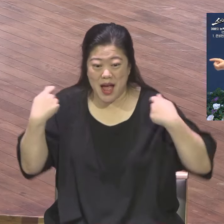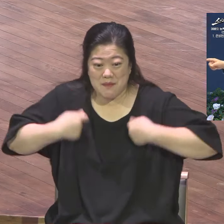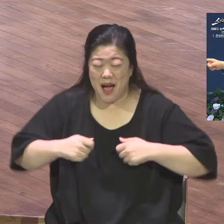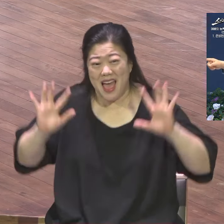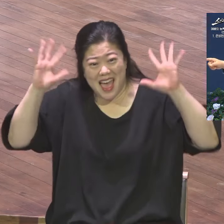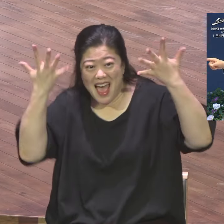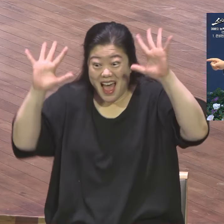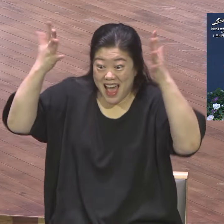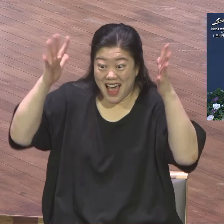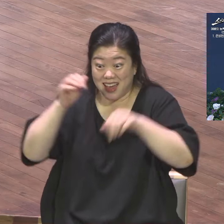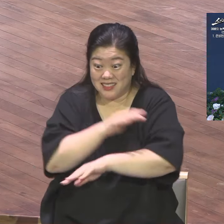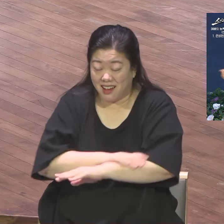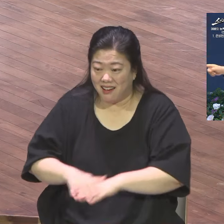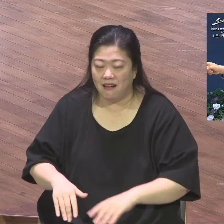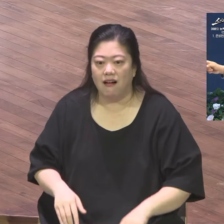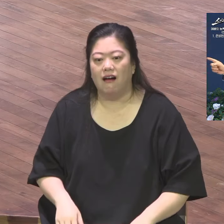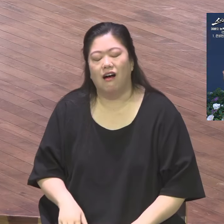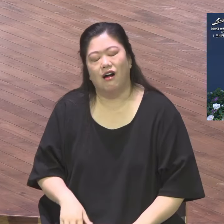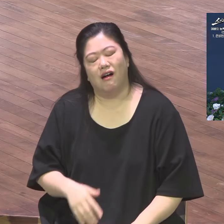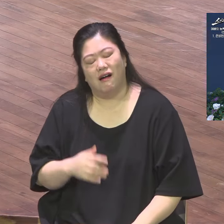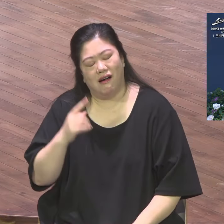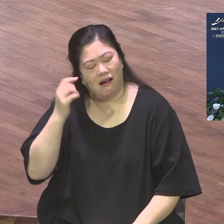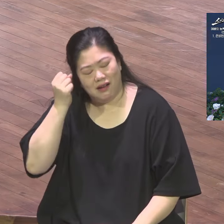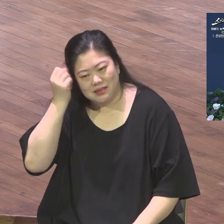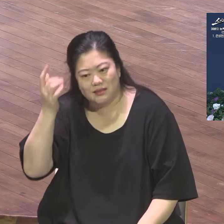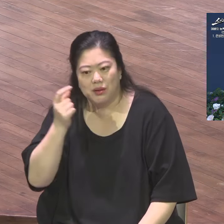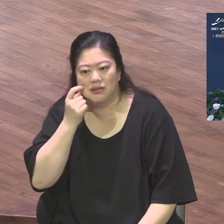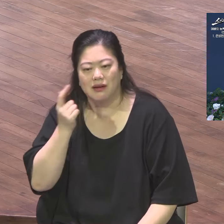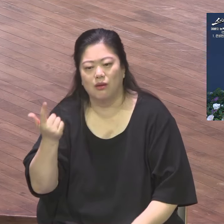애들 평생 이득 있겠어요? 평생 이득 수 없어요.